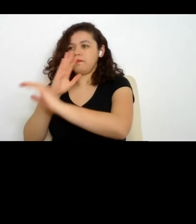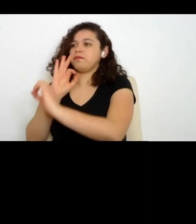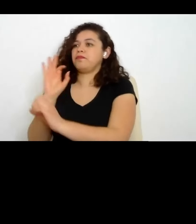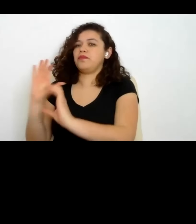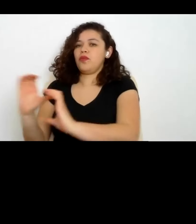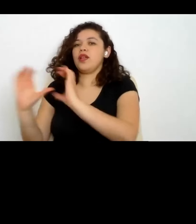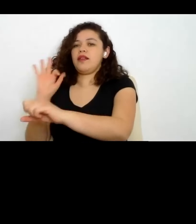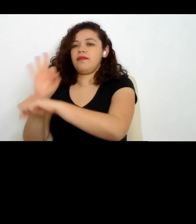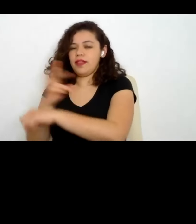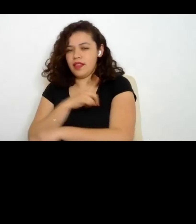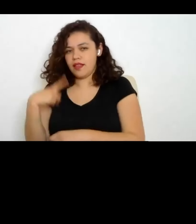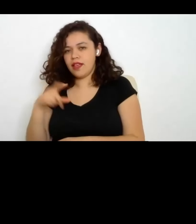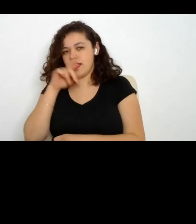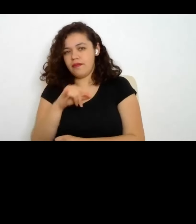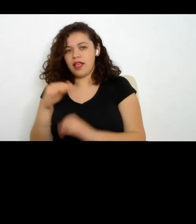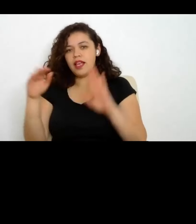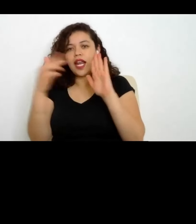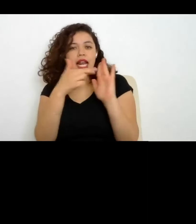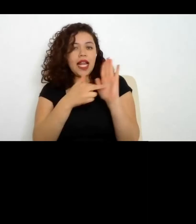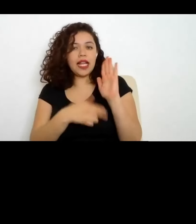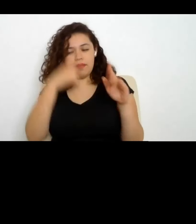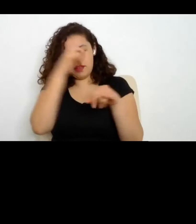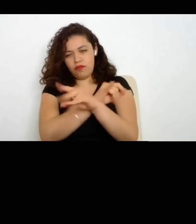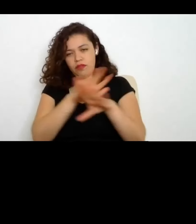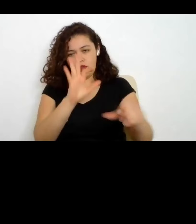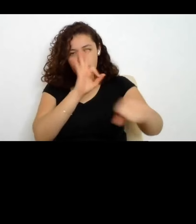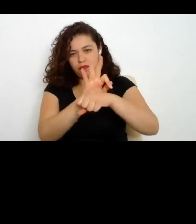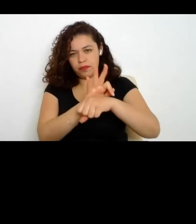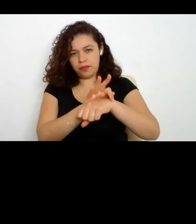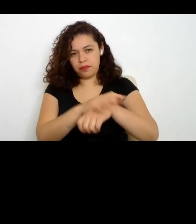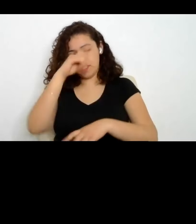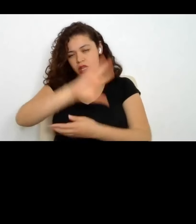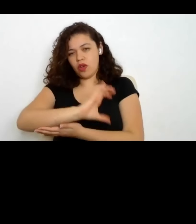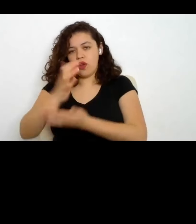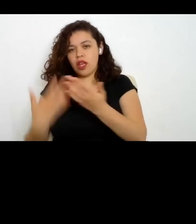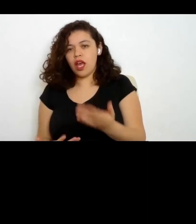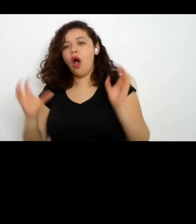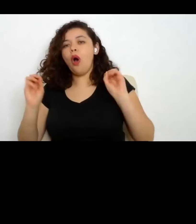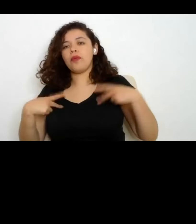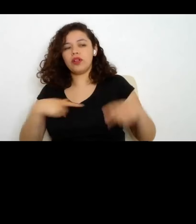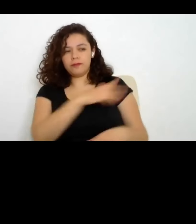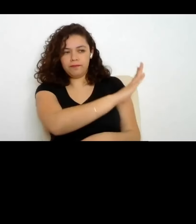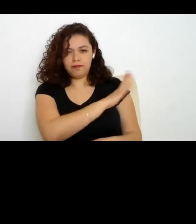de confidencialidad y protección de datos en contratos con clientes o con terceros.